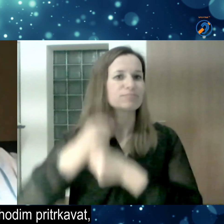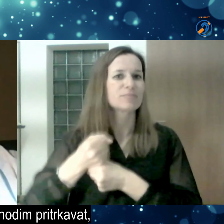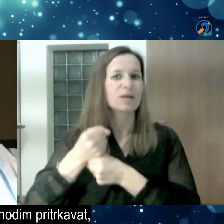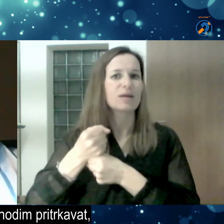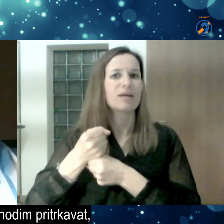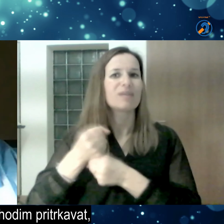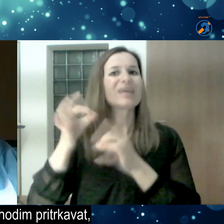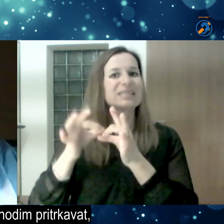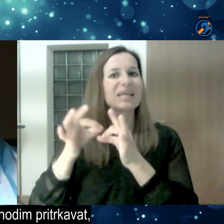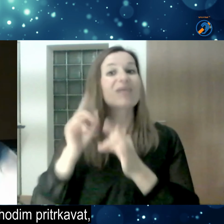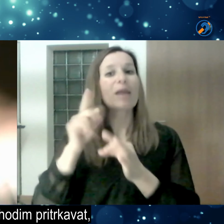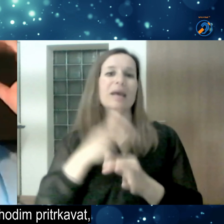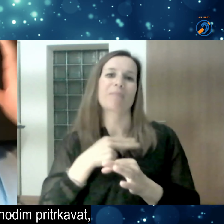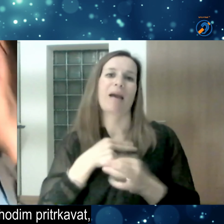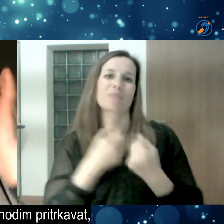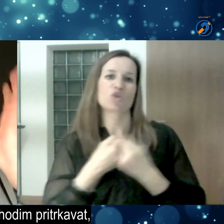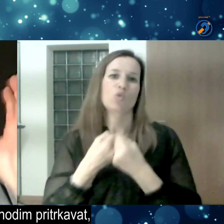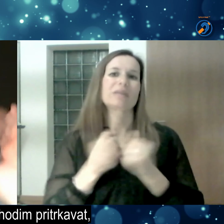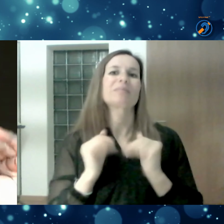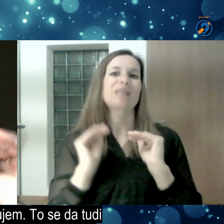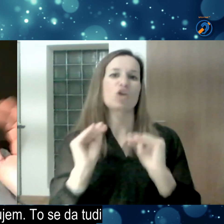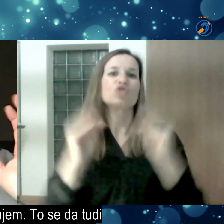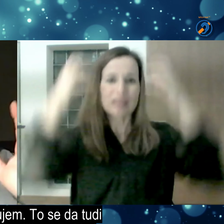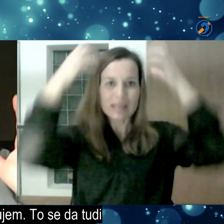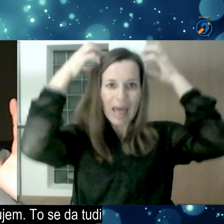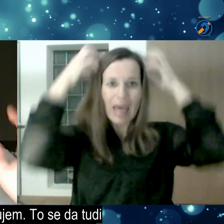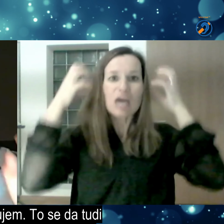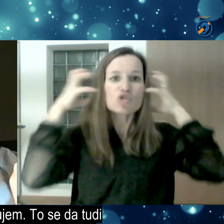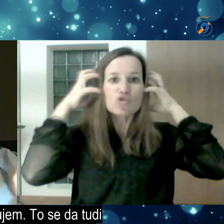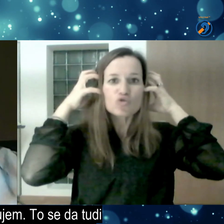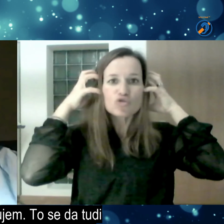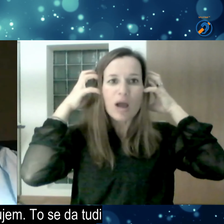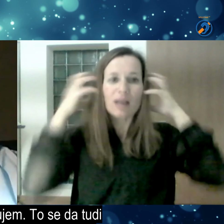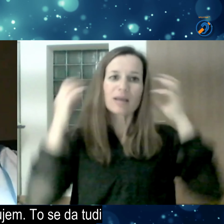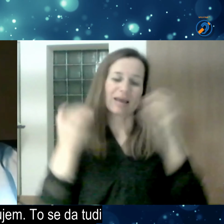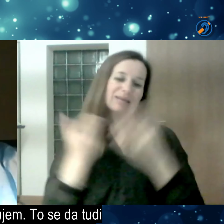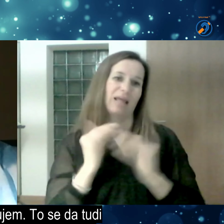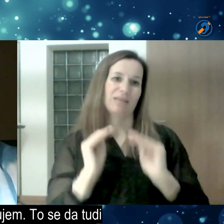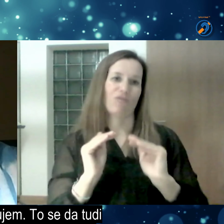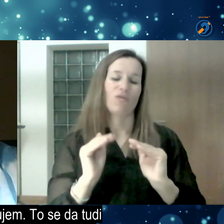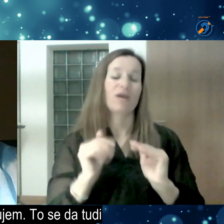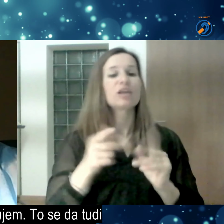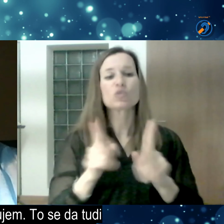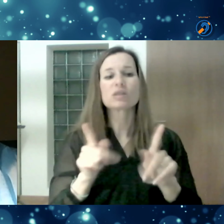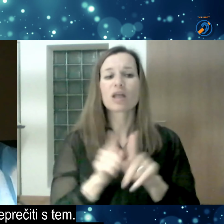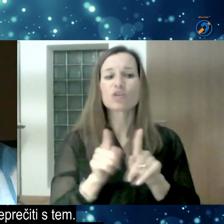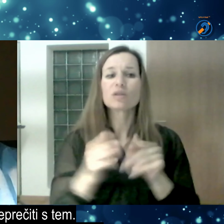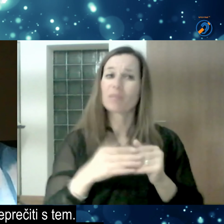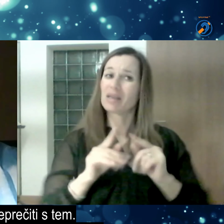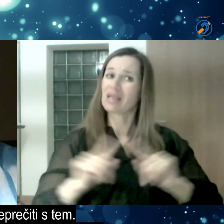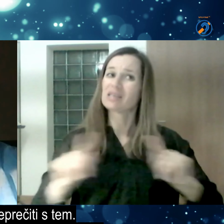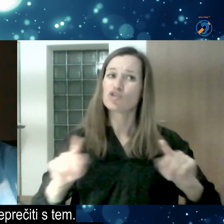sam, imam zaščitne slušalke, da se zavarjaš. To se da tudi pri raznih opravilih z visokimi